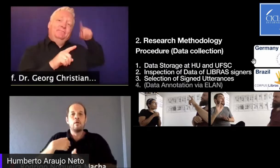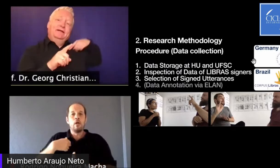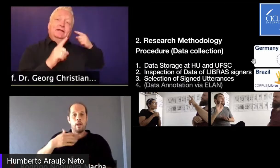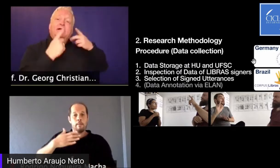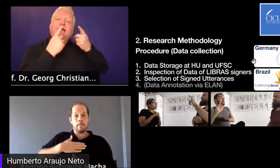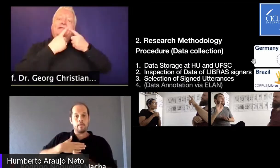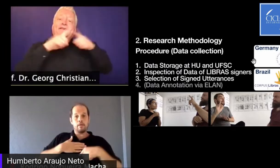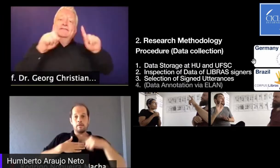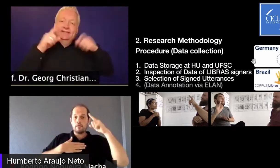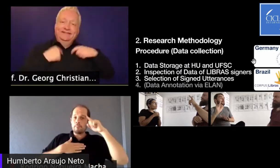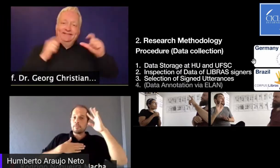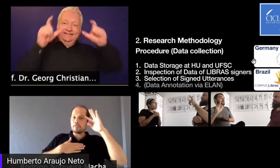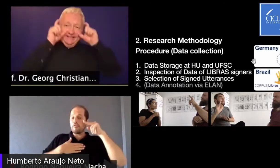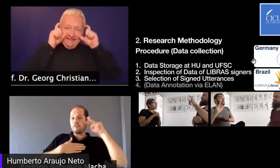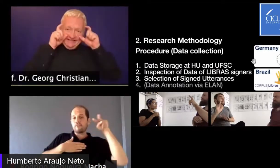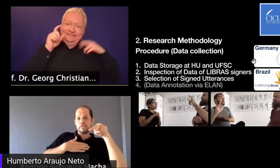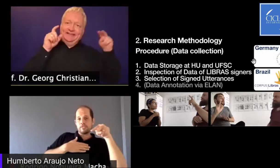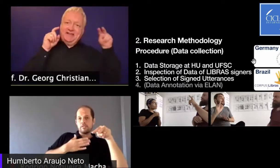trazer esse olhar